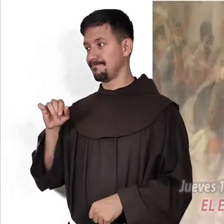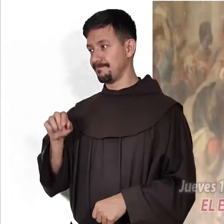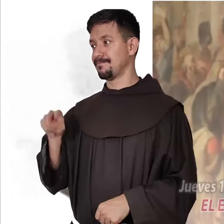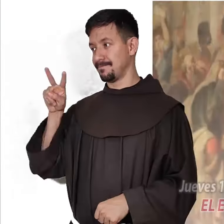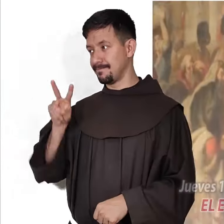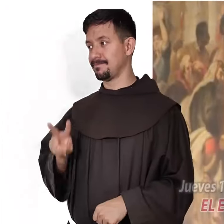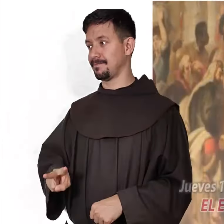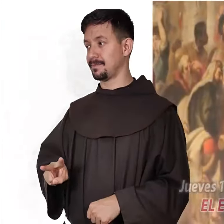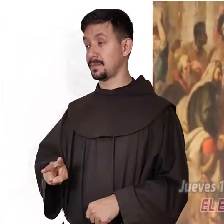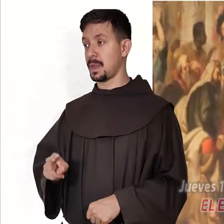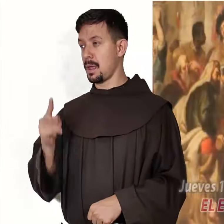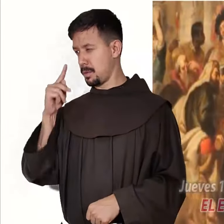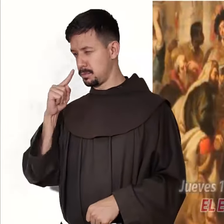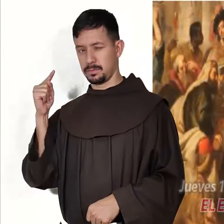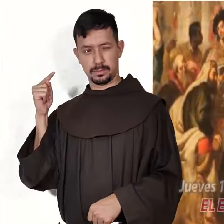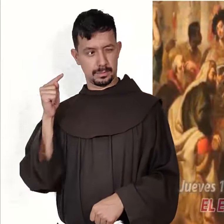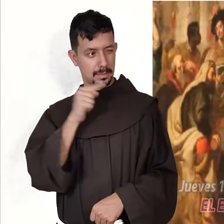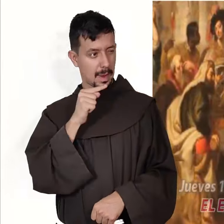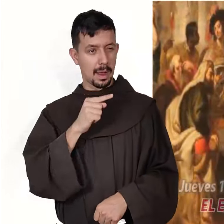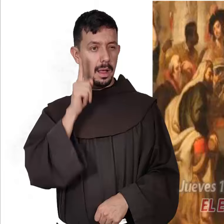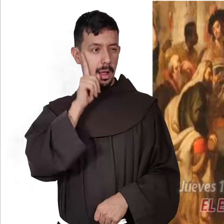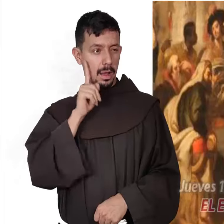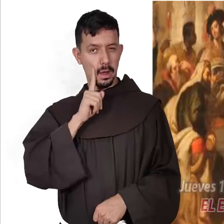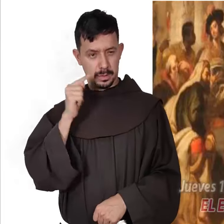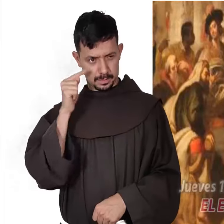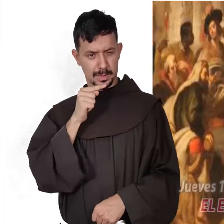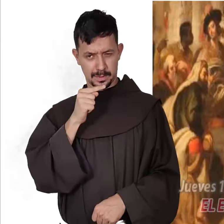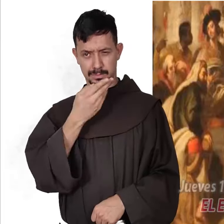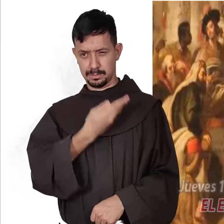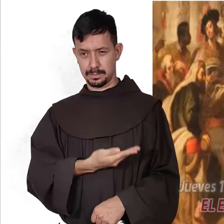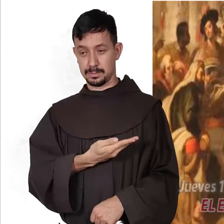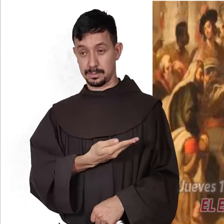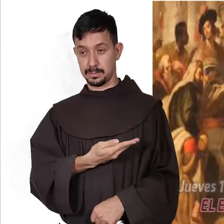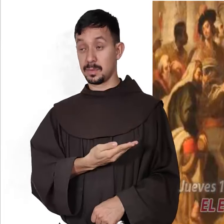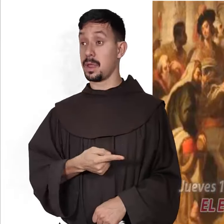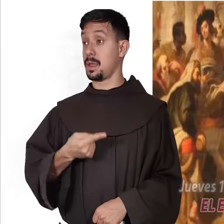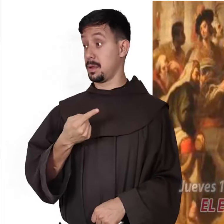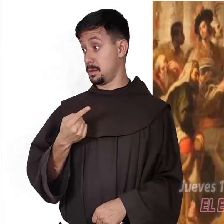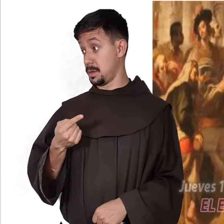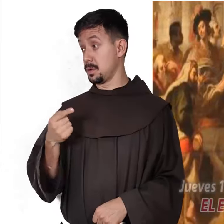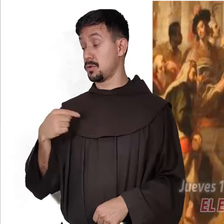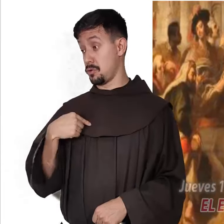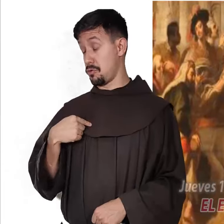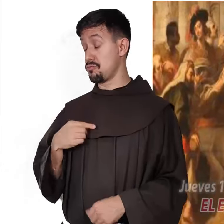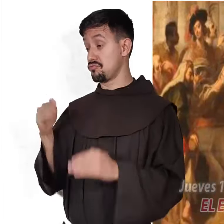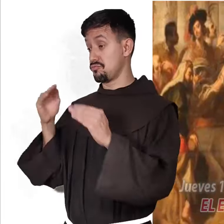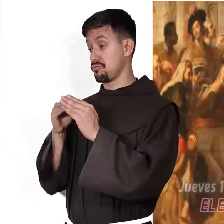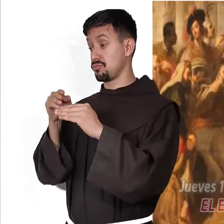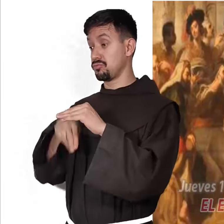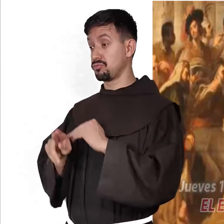dijo: has juzgado bien. Luego, señalando a la mujer, dijo a Simón: ¿ves a esta